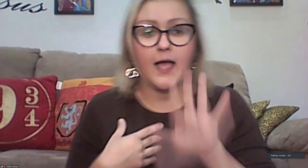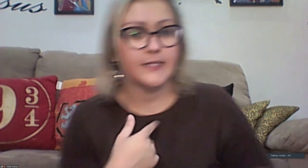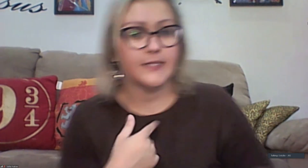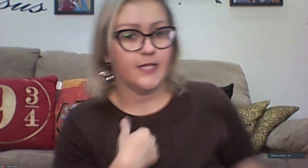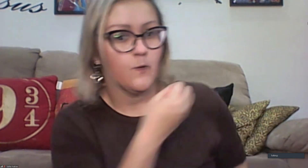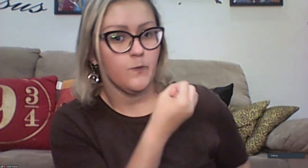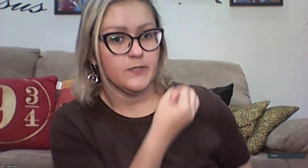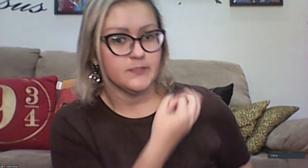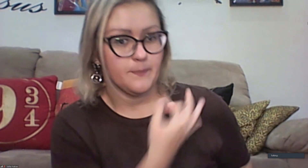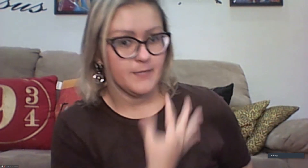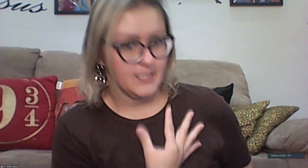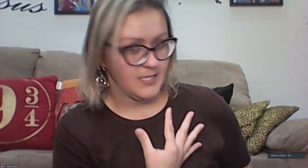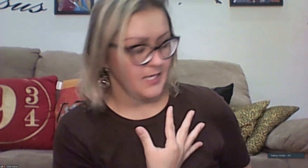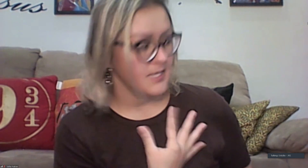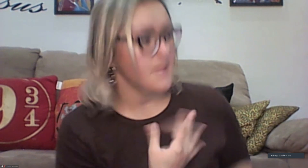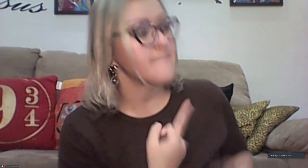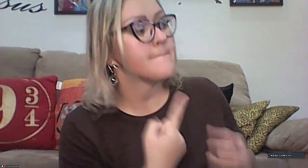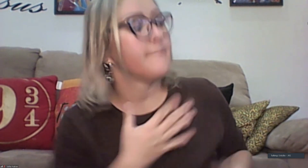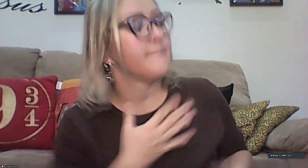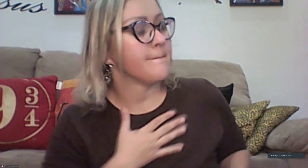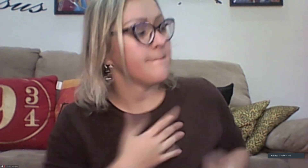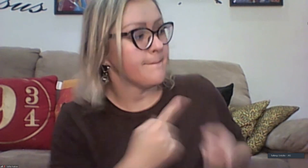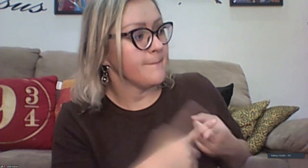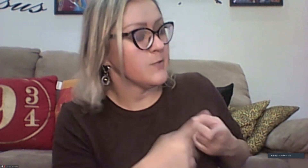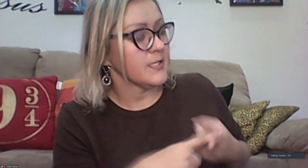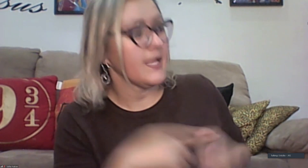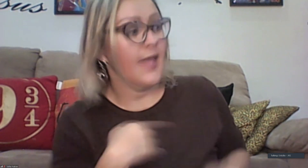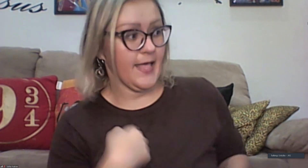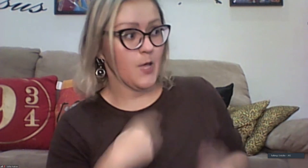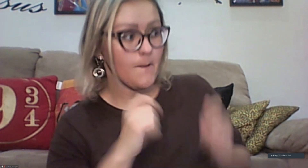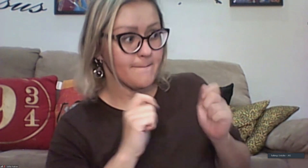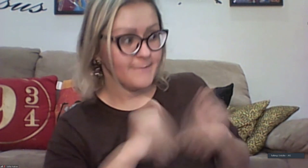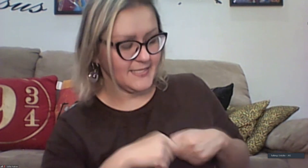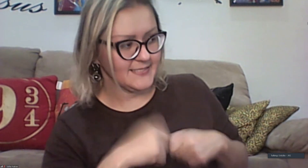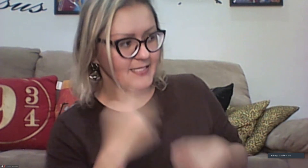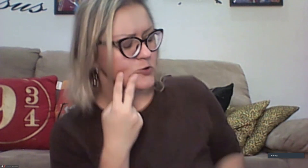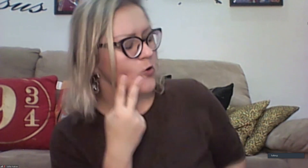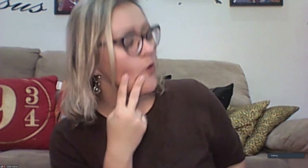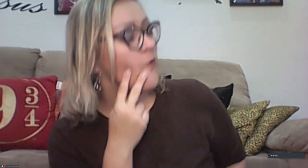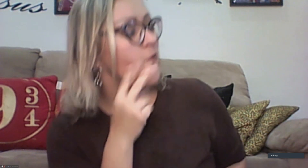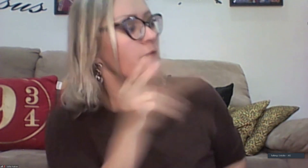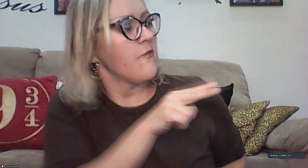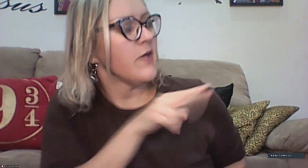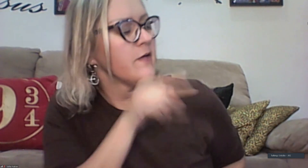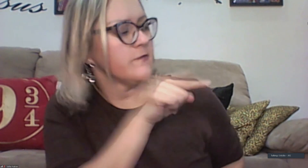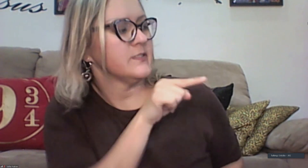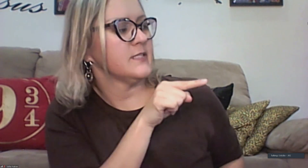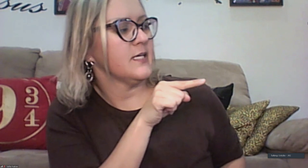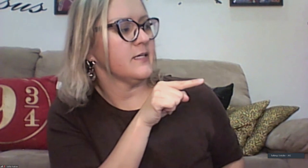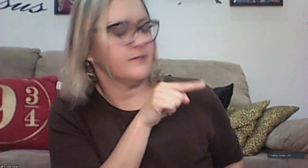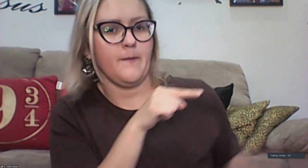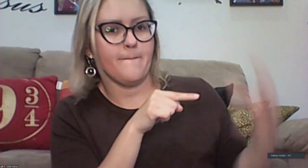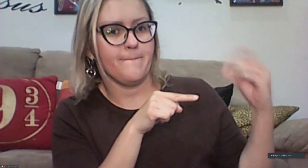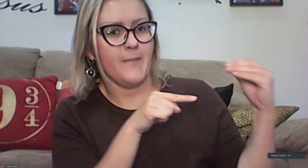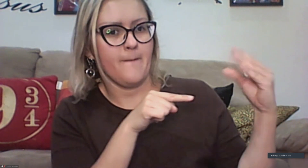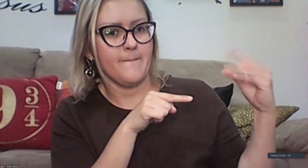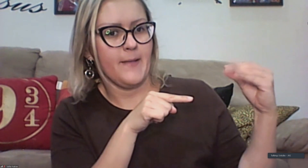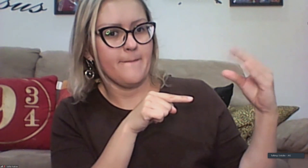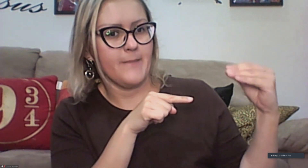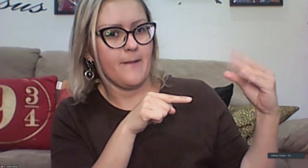mas por que exatamente de a gente sentar assim? Aí eu disse, veja, quando uma pessoa